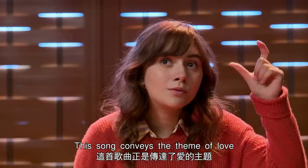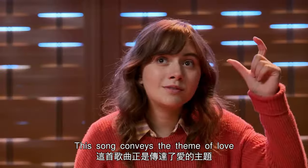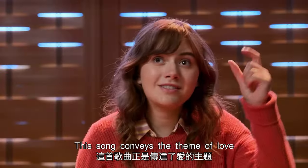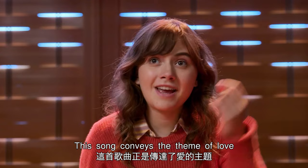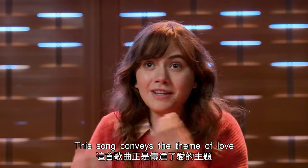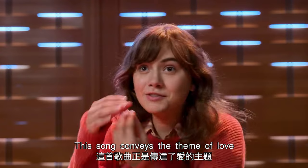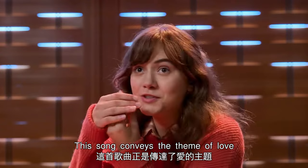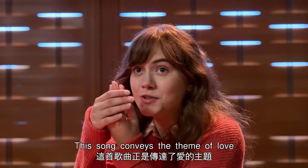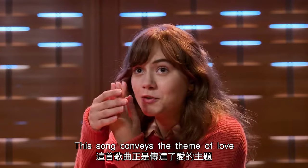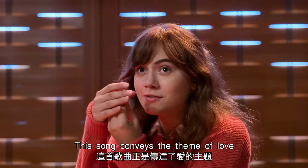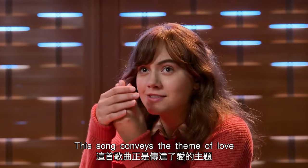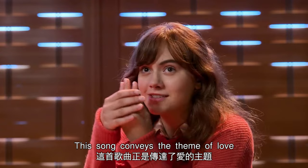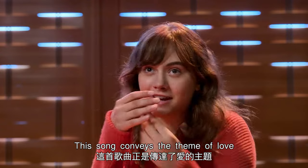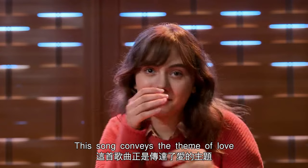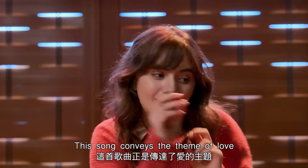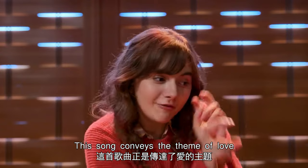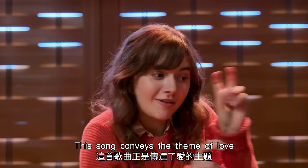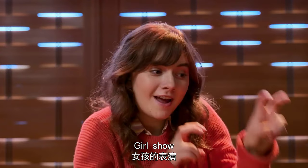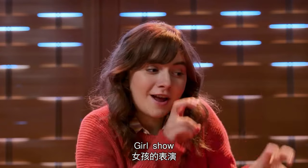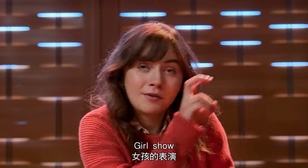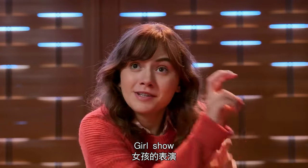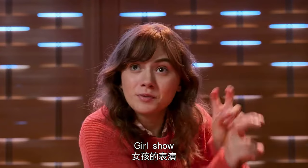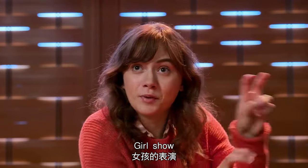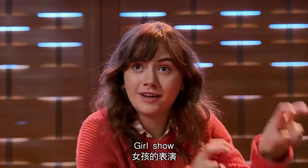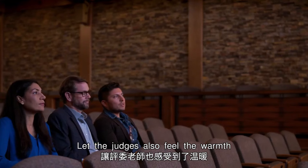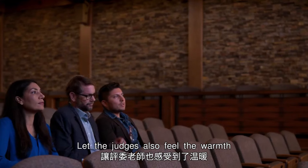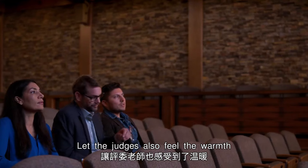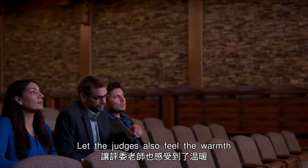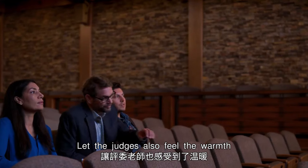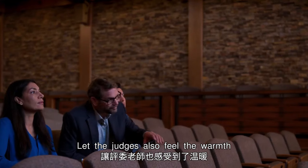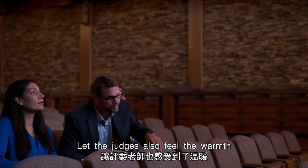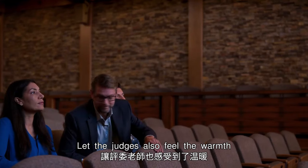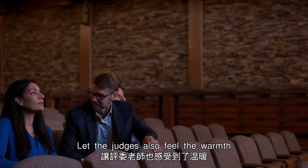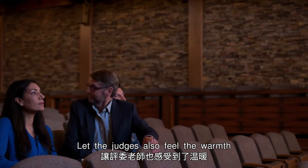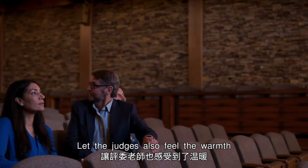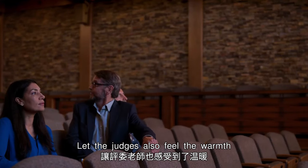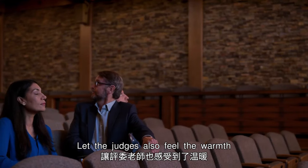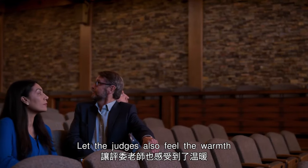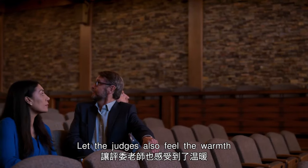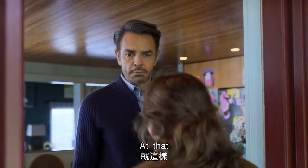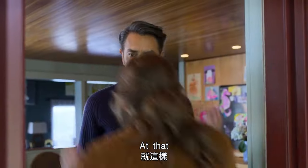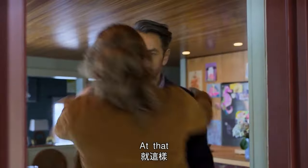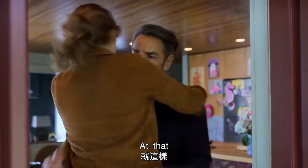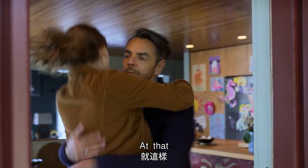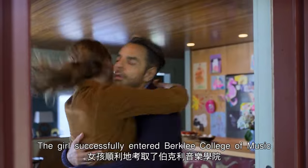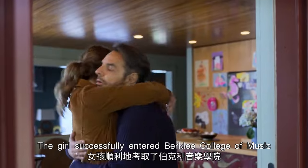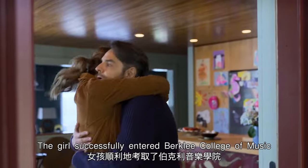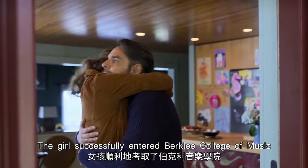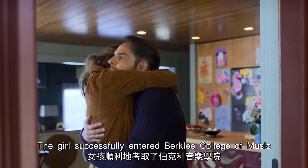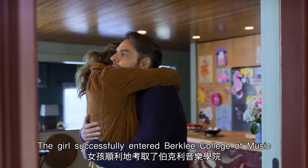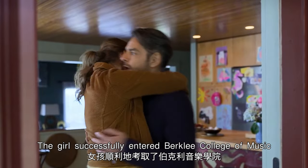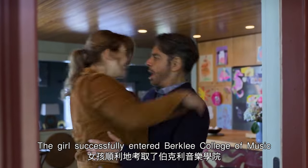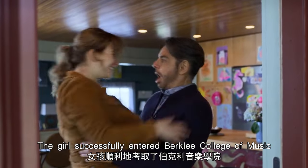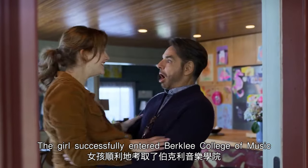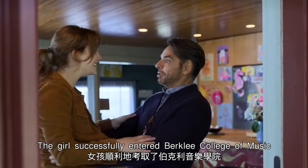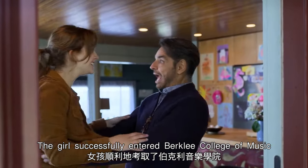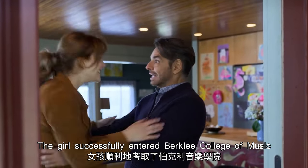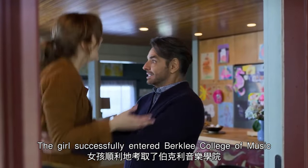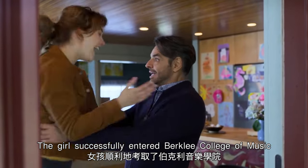这首歌曲正是传达了爱的主题女孩的表演让评委老师也感受到了温暖就这样女孩顺利地考取了伯克利音乐学